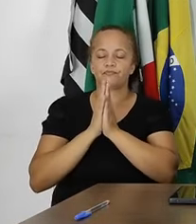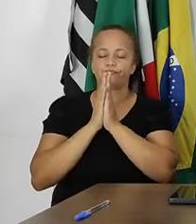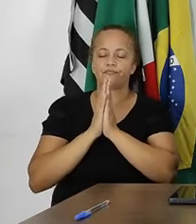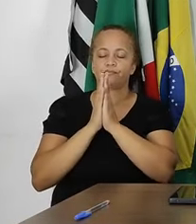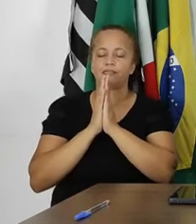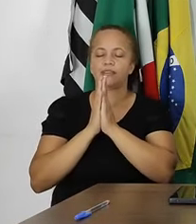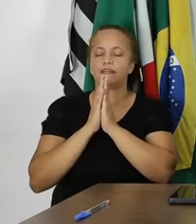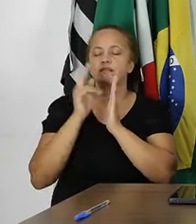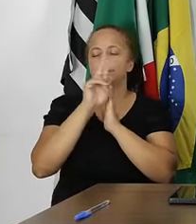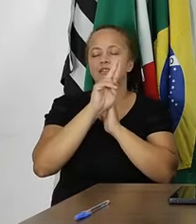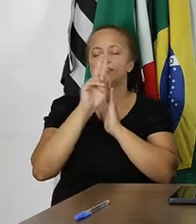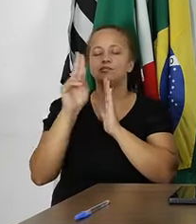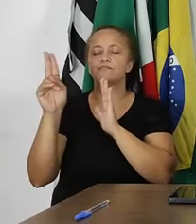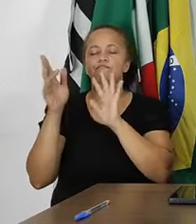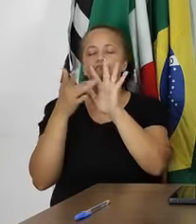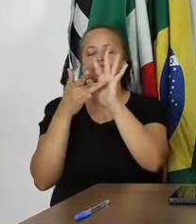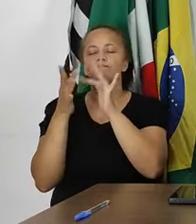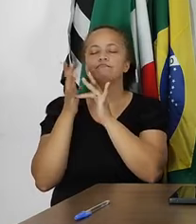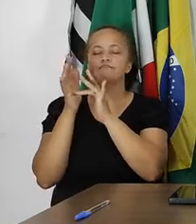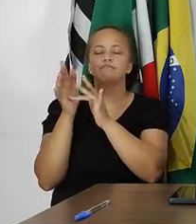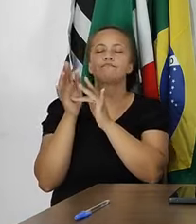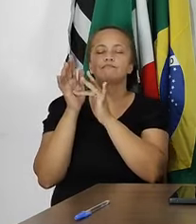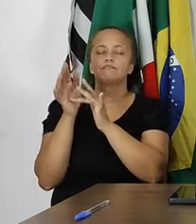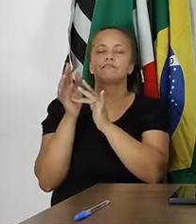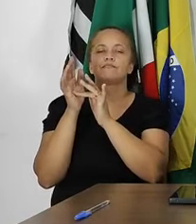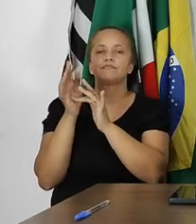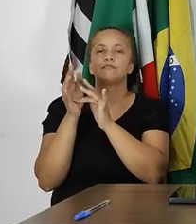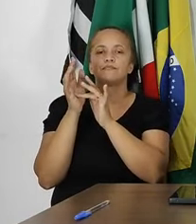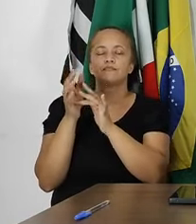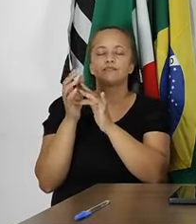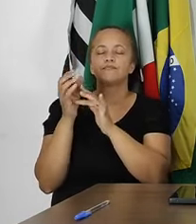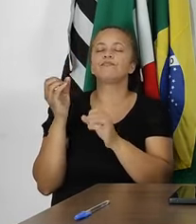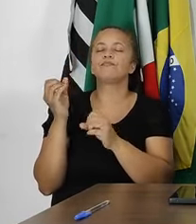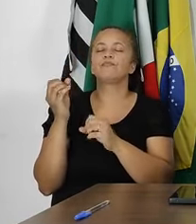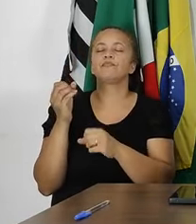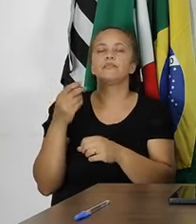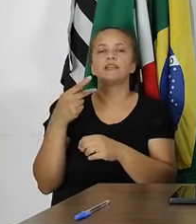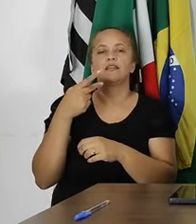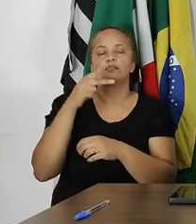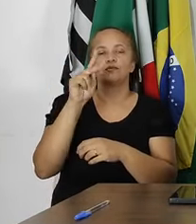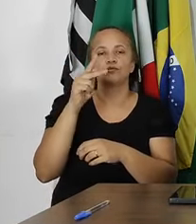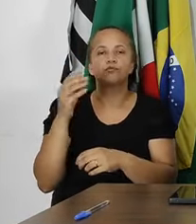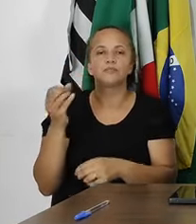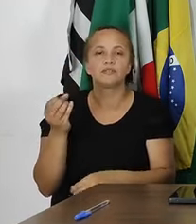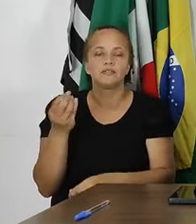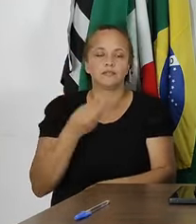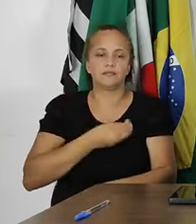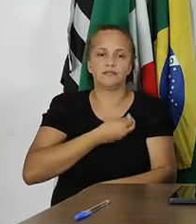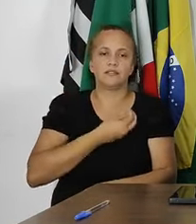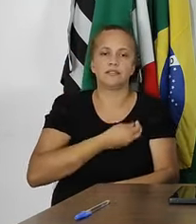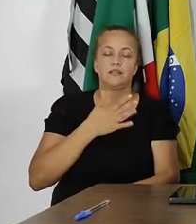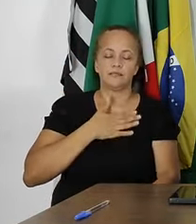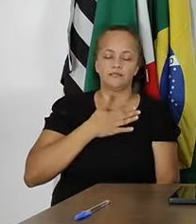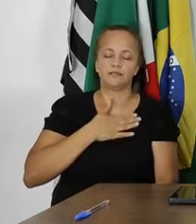declarando no nome de Jesus Cristo um novo tempo sobre a sua vida, sobre a minha vida, nossas